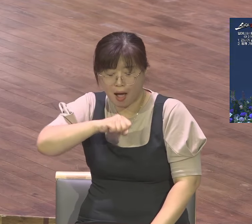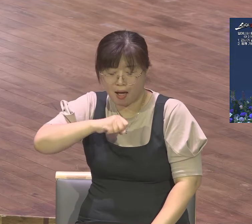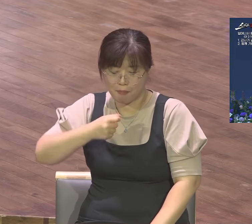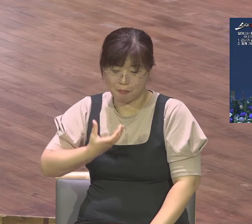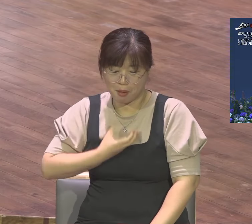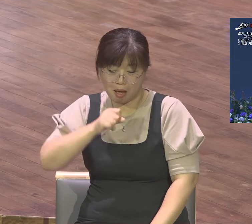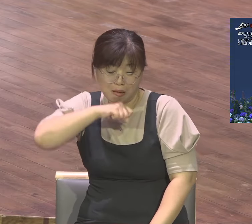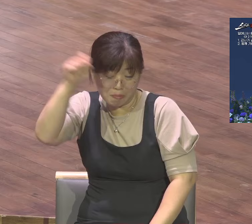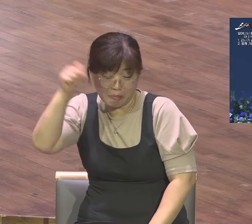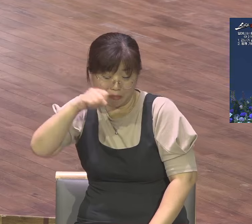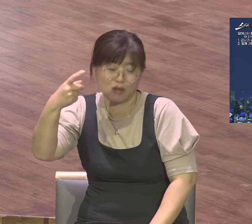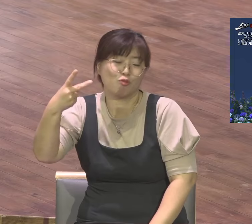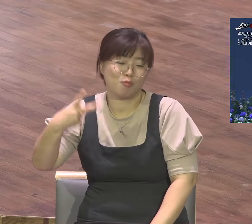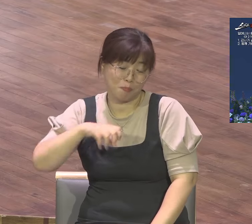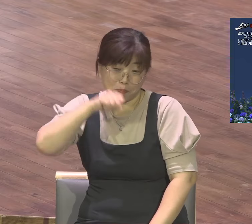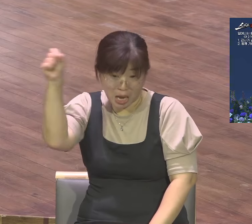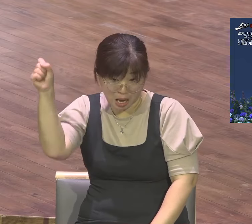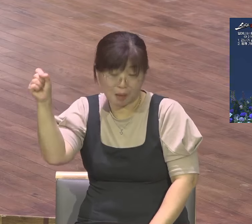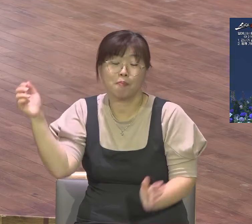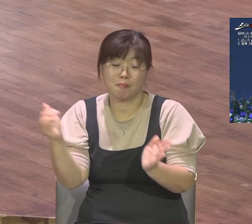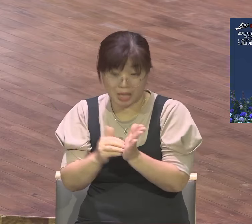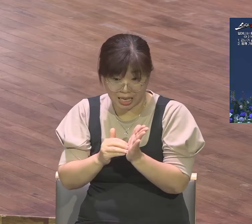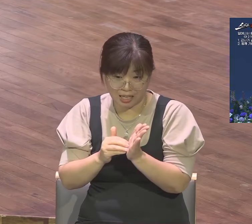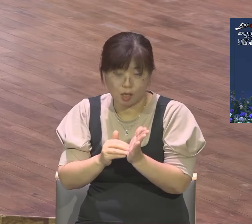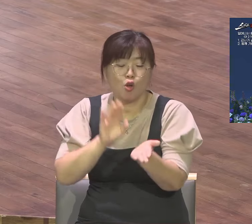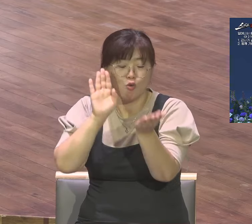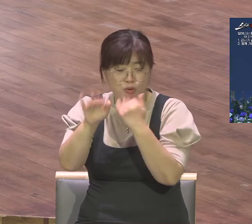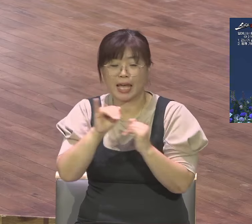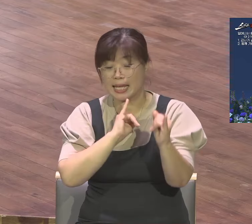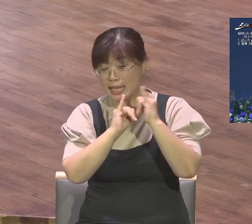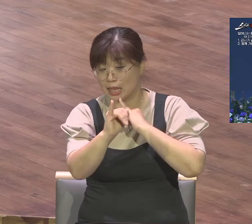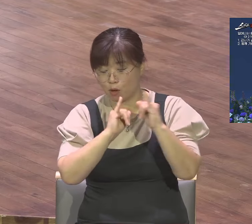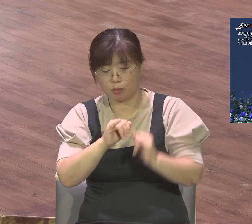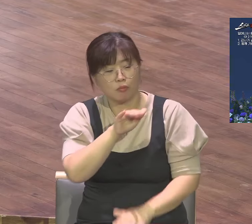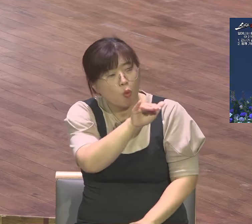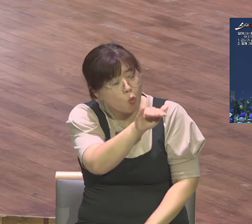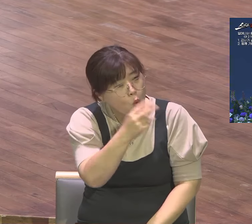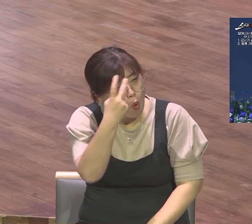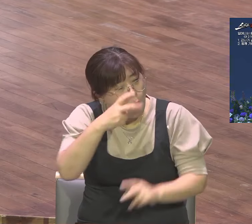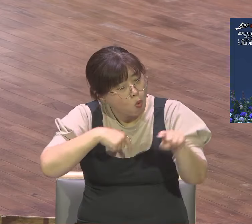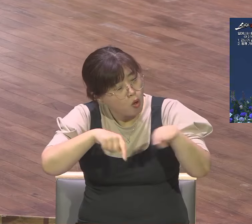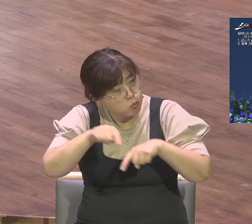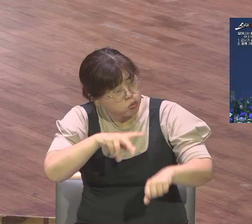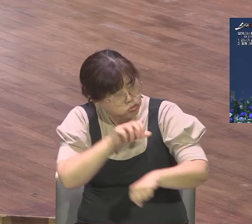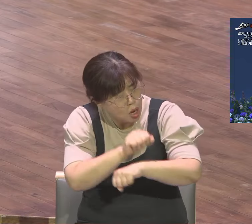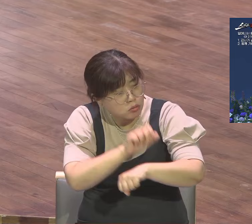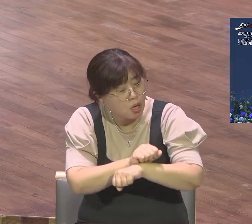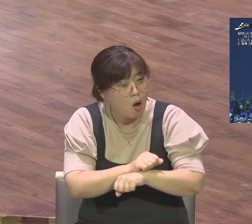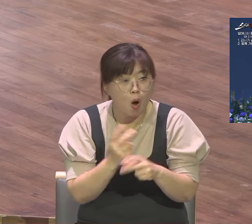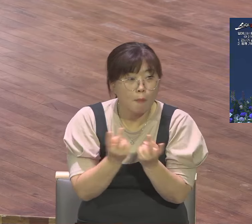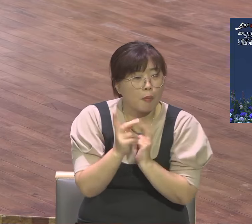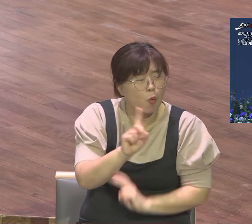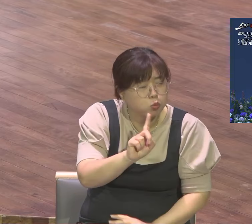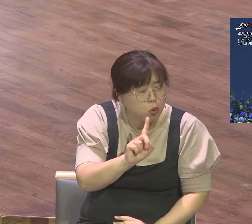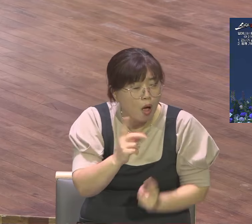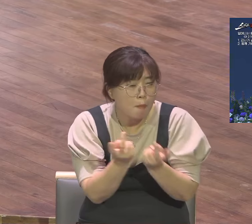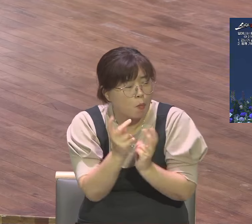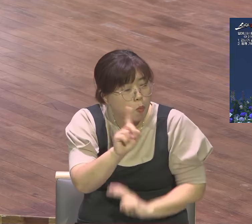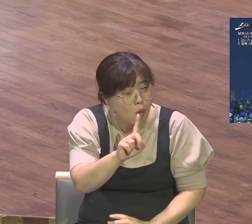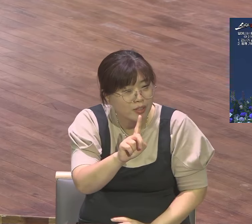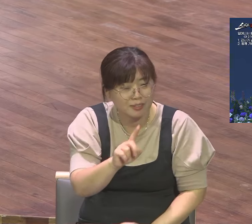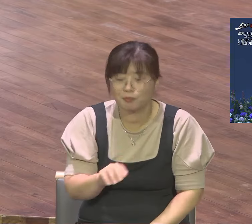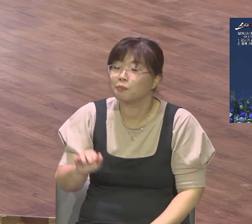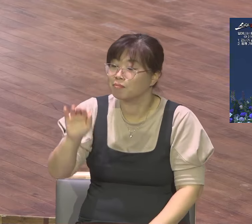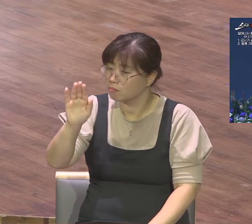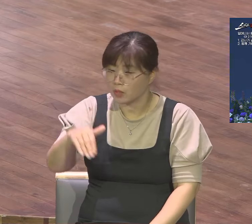소통하고 화합하고 신뢰하는 부분에서 너무 잘 됐대. 서로 소통하고